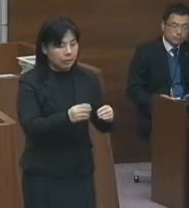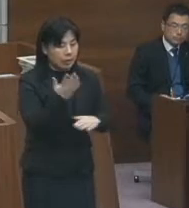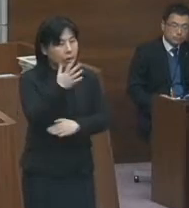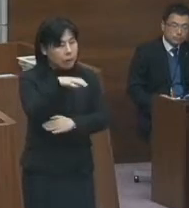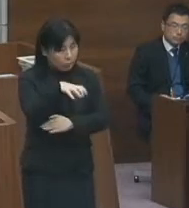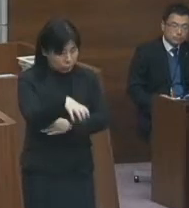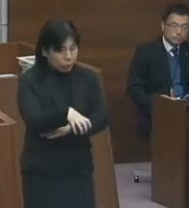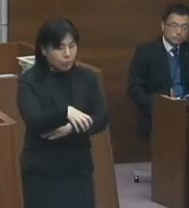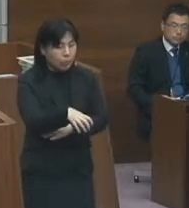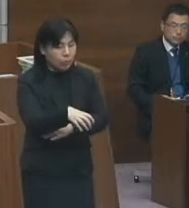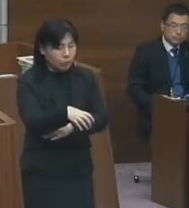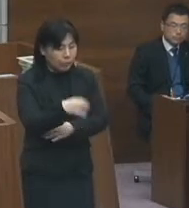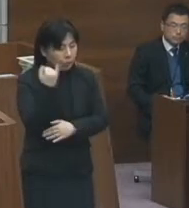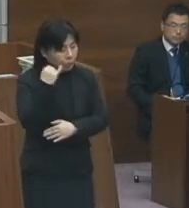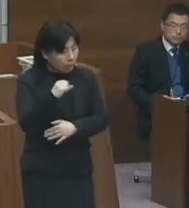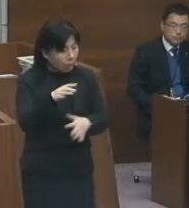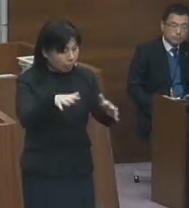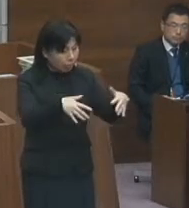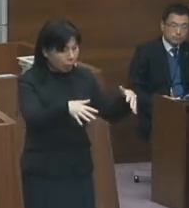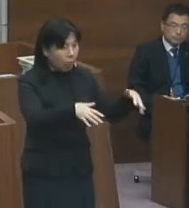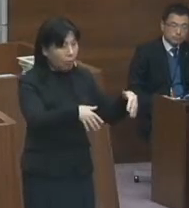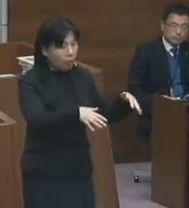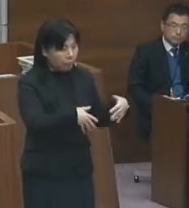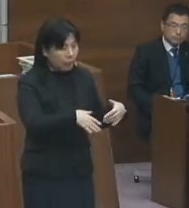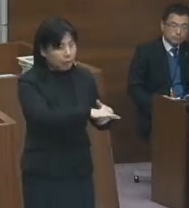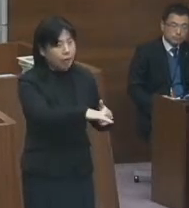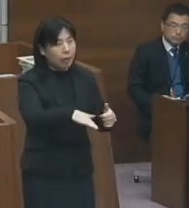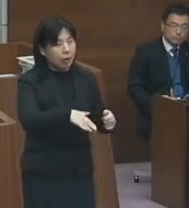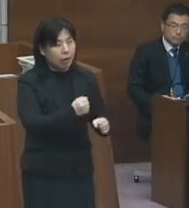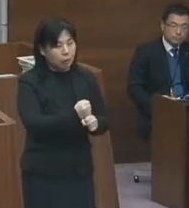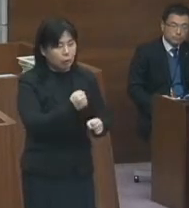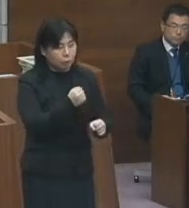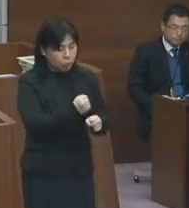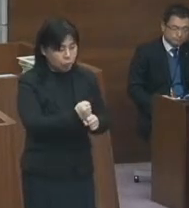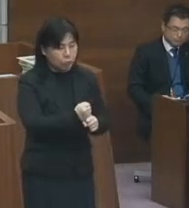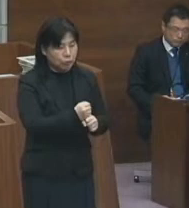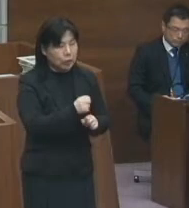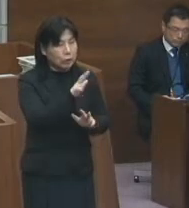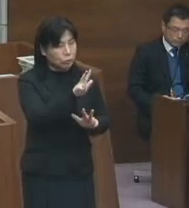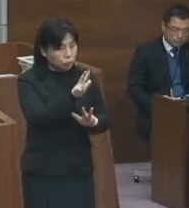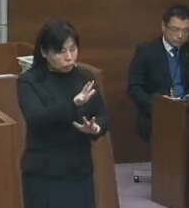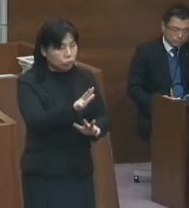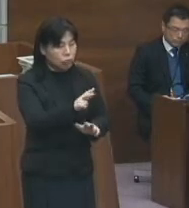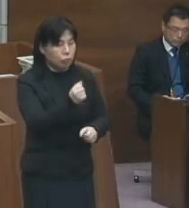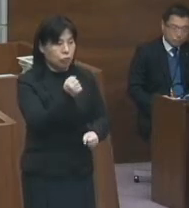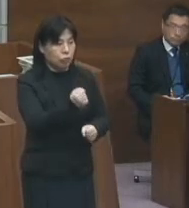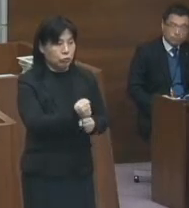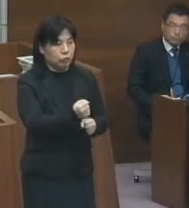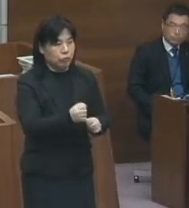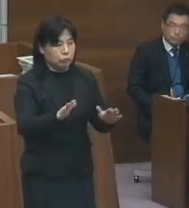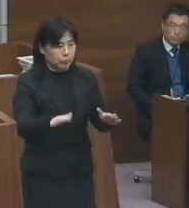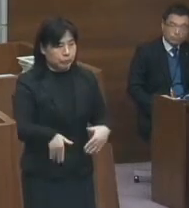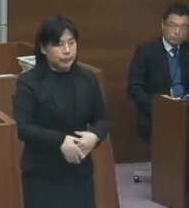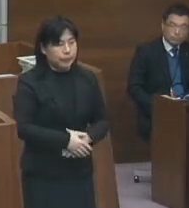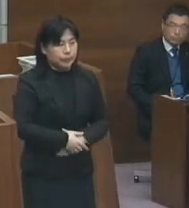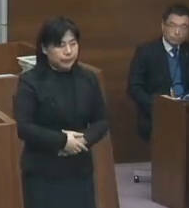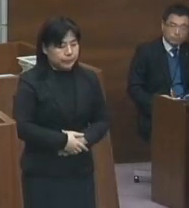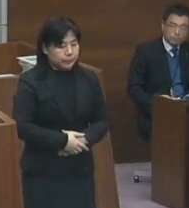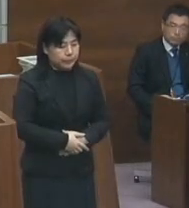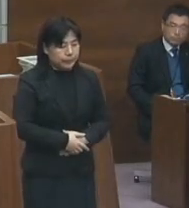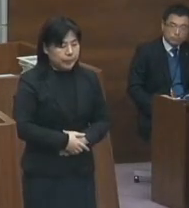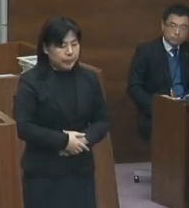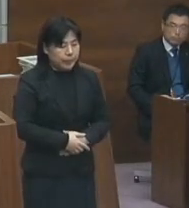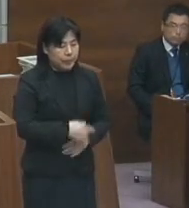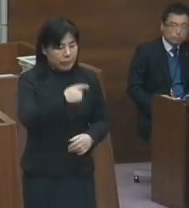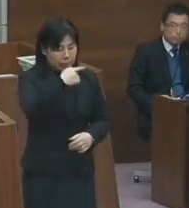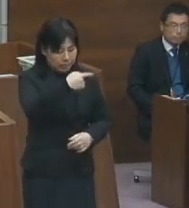も募った上で、職場環境づくりガイドラインを作成したところでございます。この1